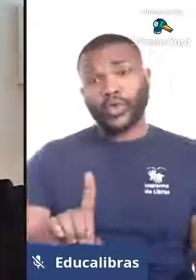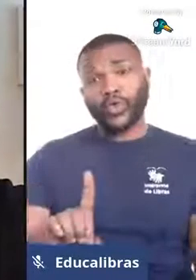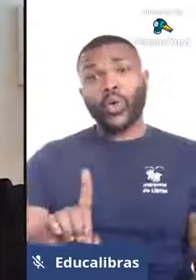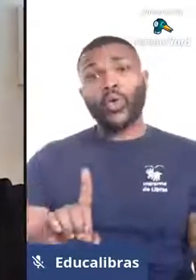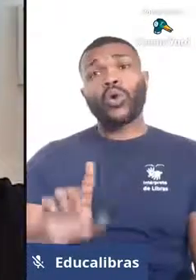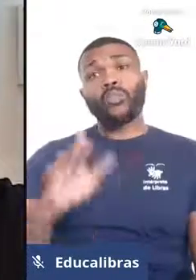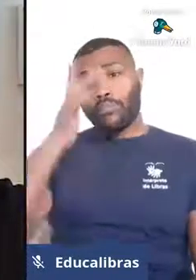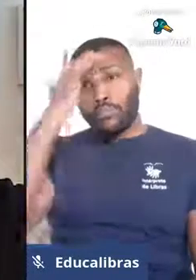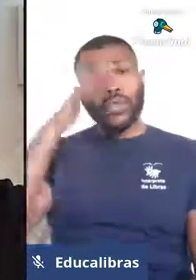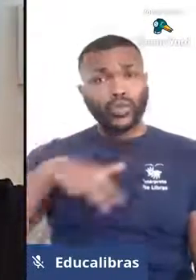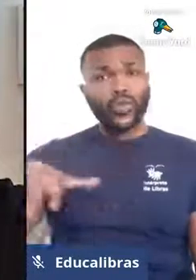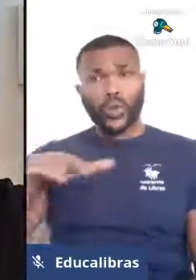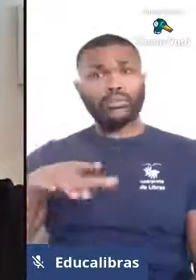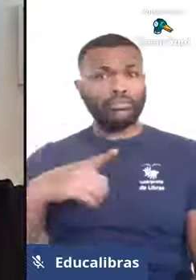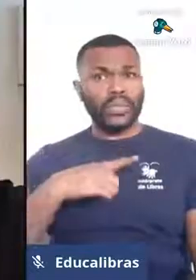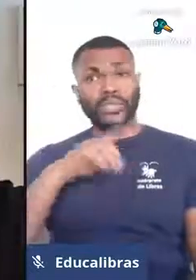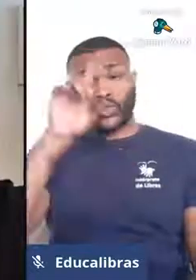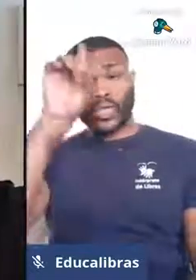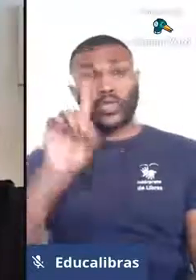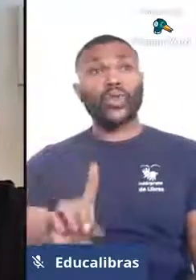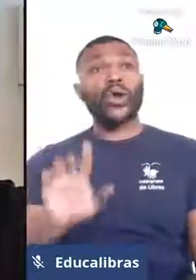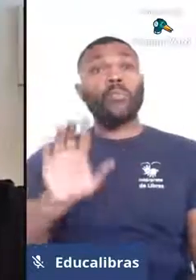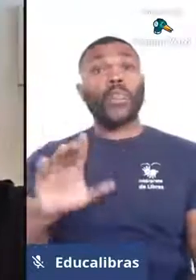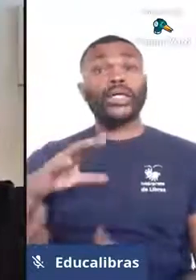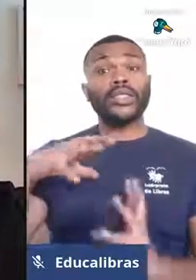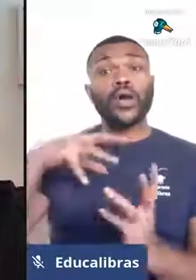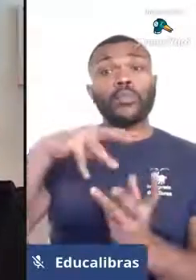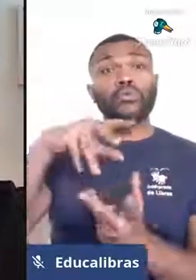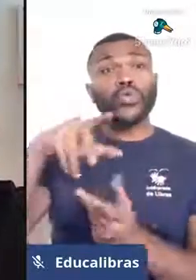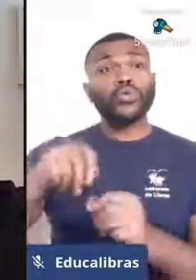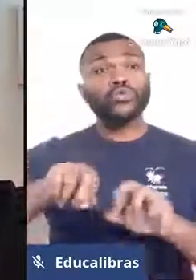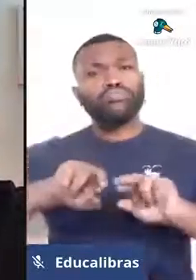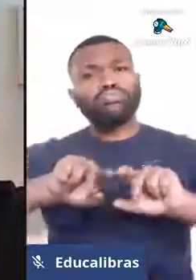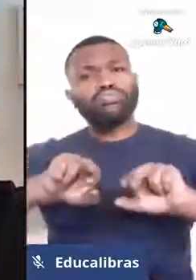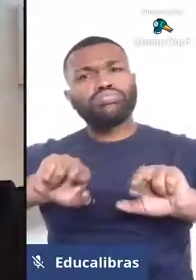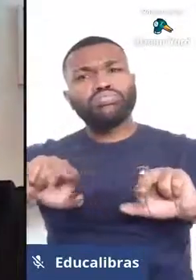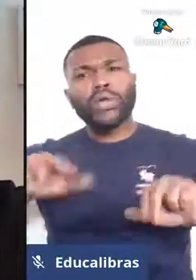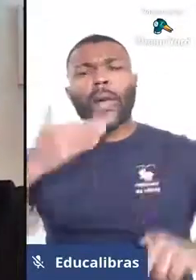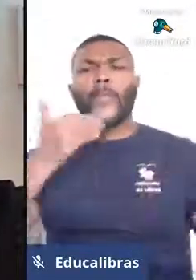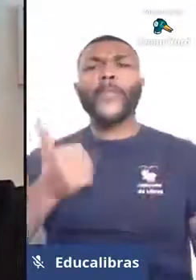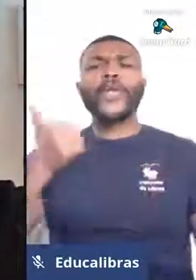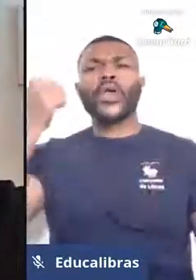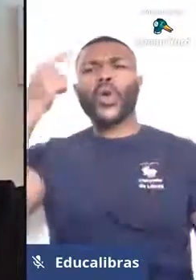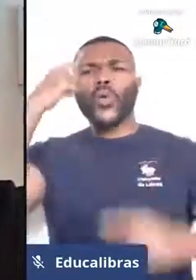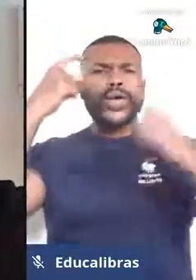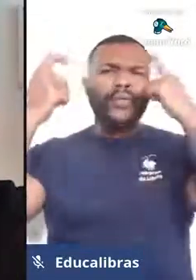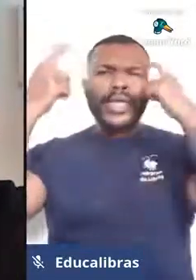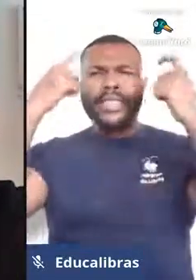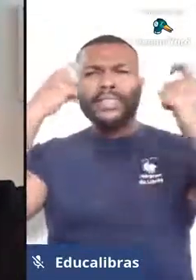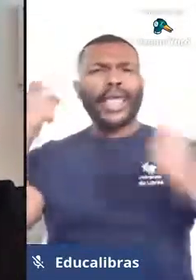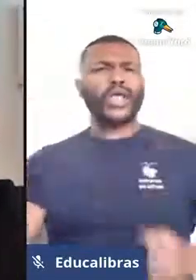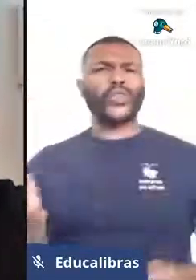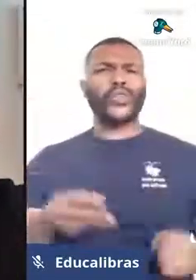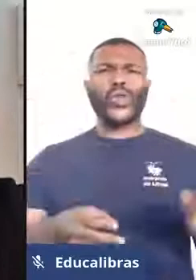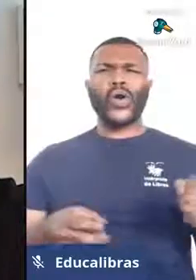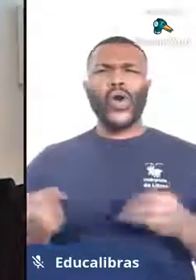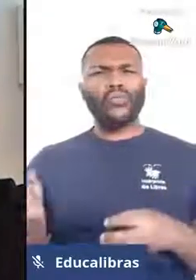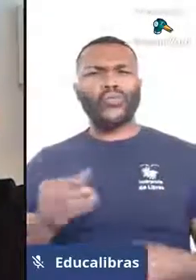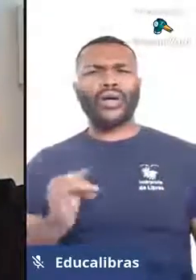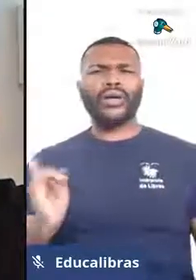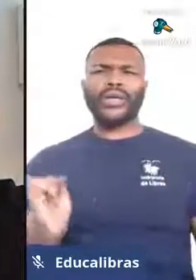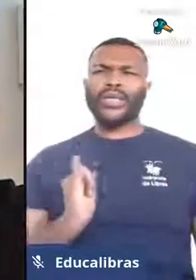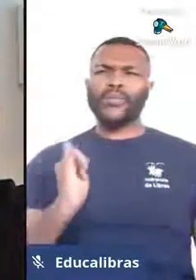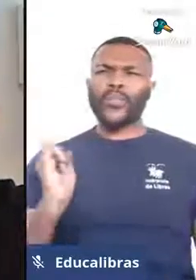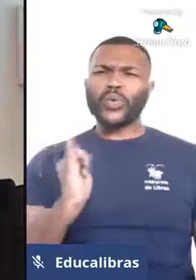têm direito, mas porque o mundo diverso, o mundo é melhor. As ideias novas, as ideias criativas, a riqueza, eu